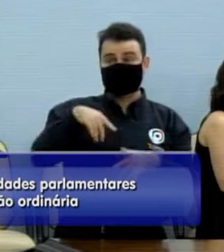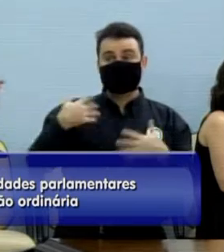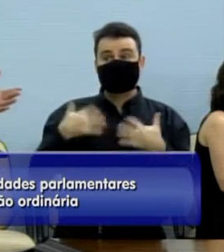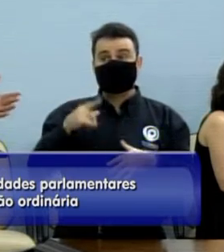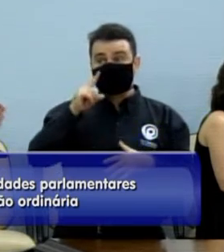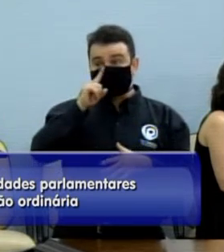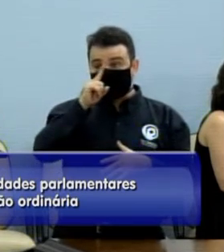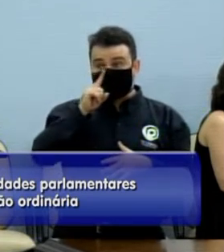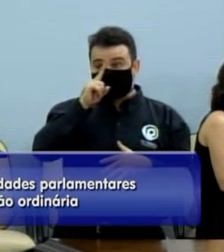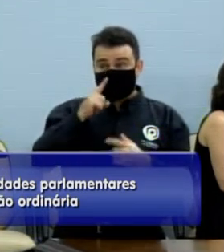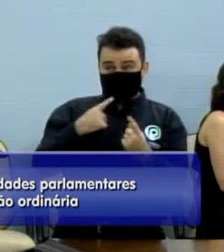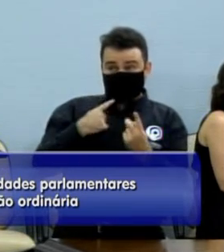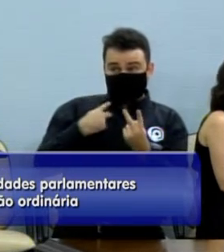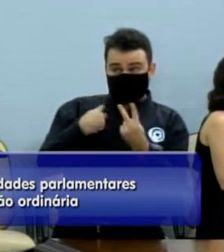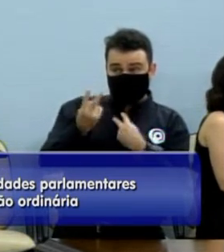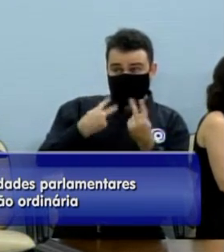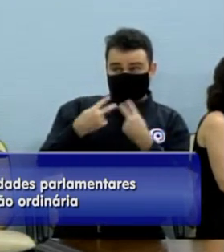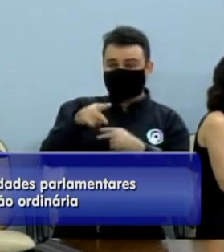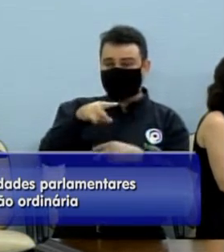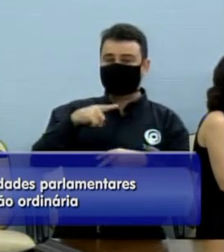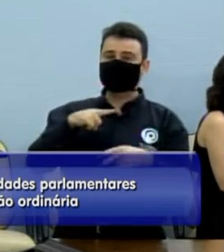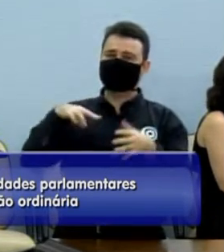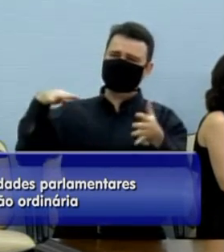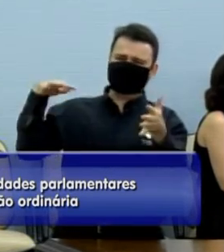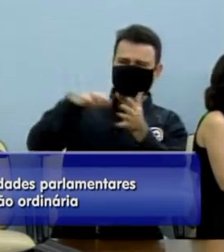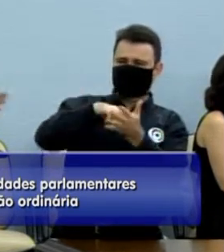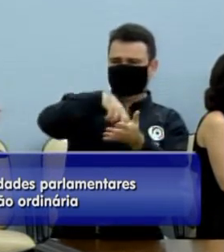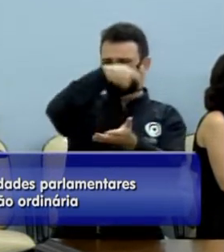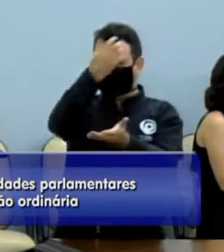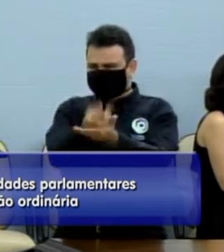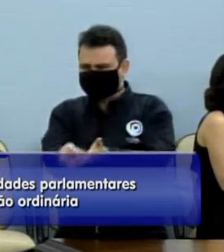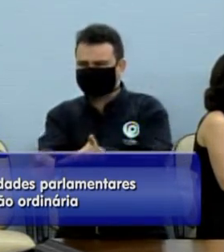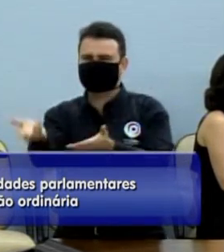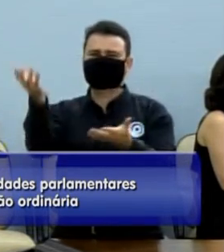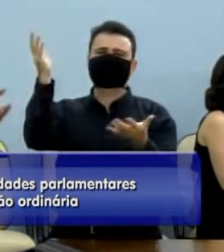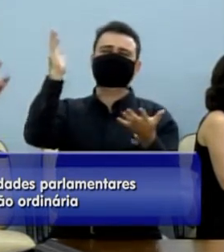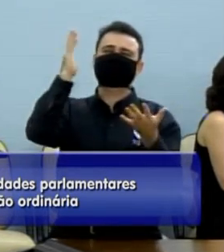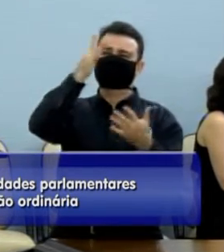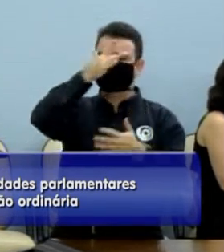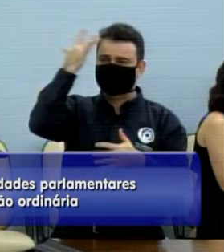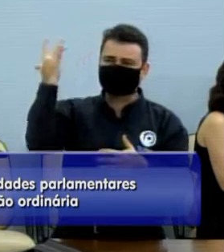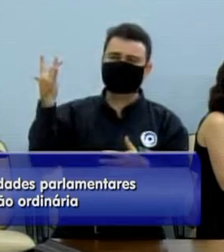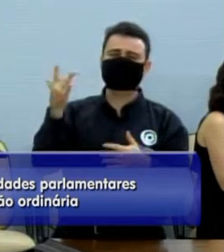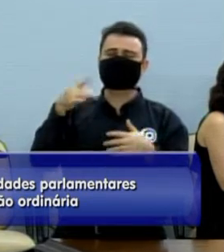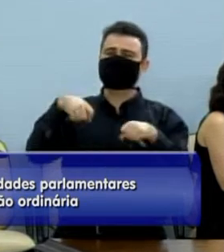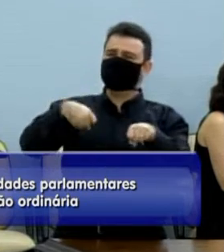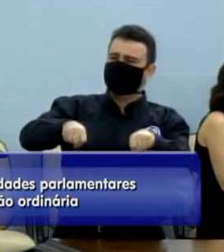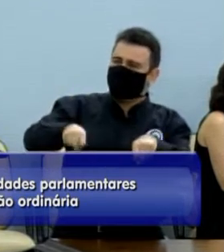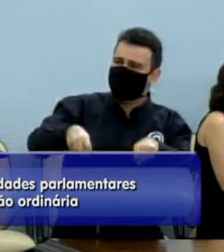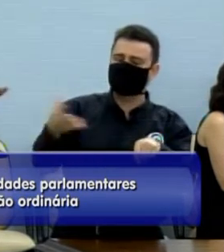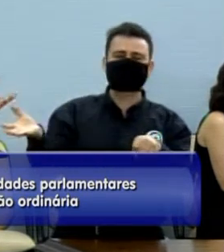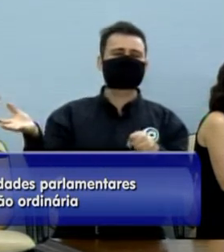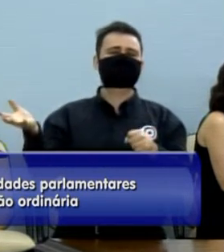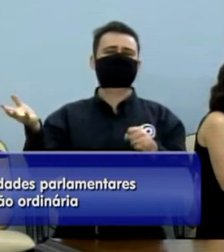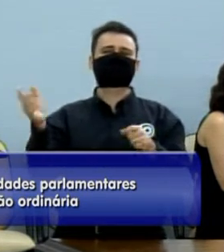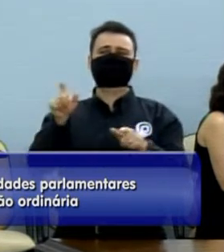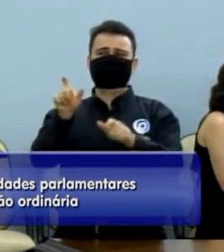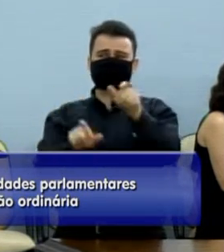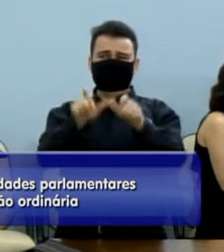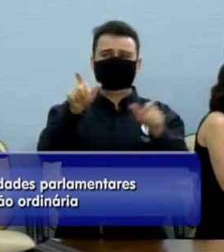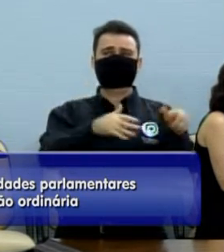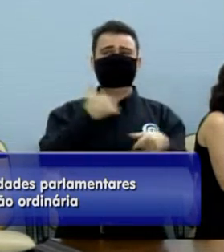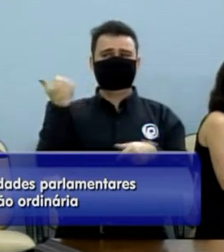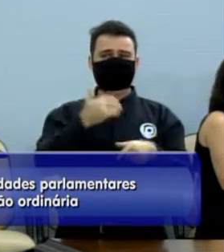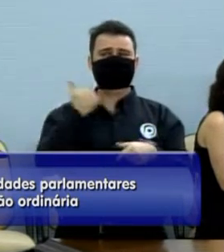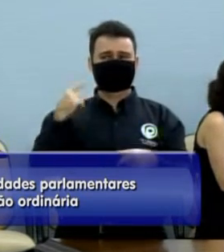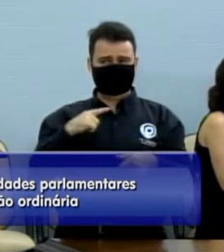perigosa, todos acompanharam os capotamentos, acidentes envolvendo carros, motos também. Tivemos conhecimento de um